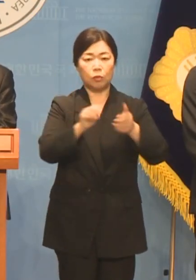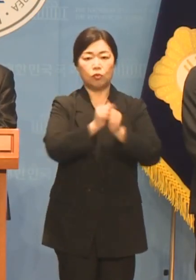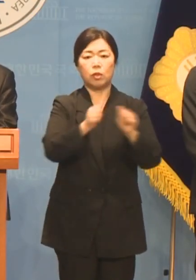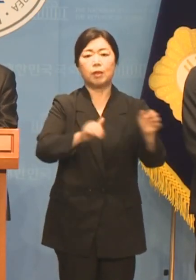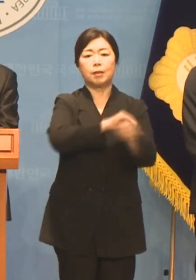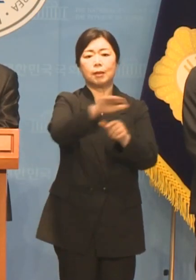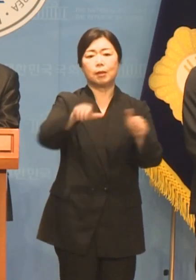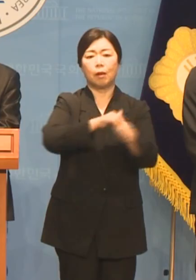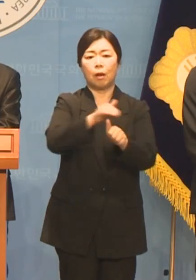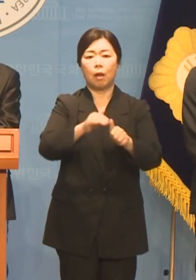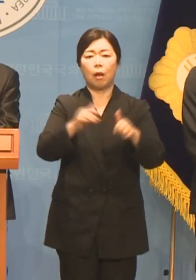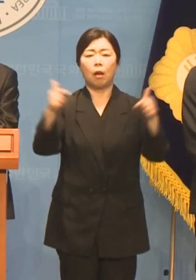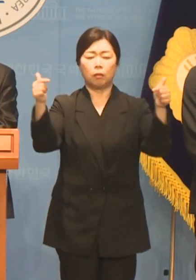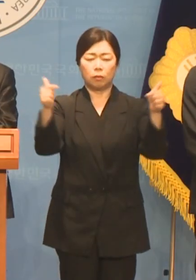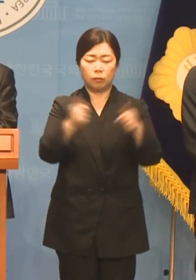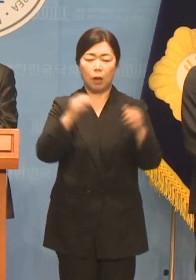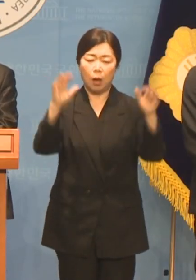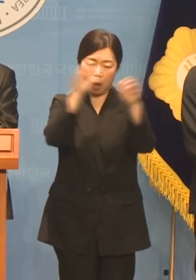장기화시키고 있습니다.